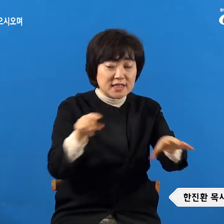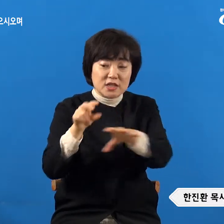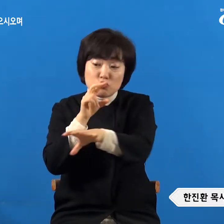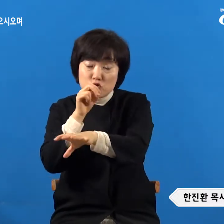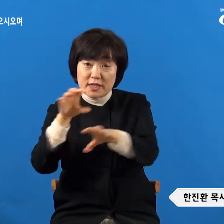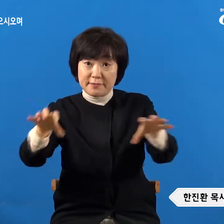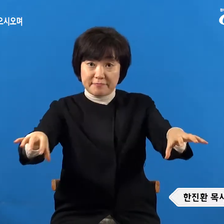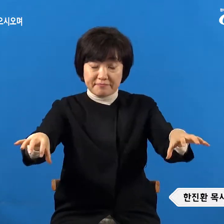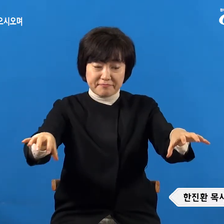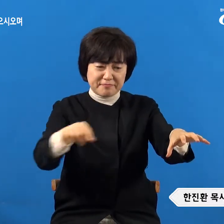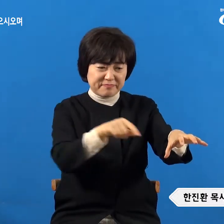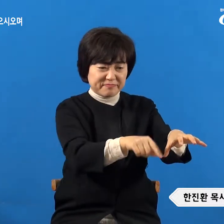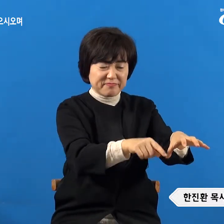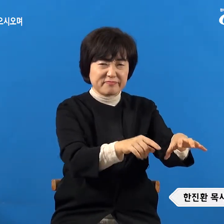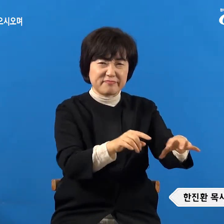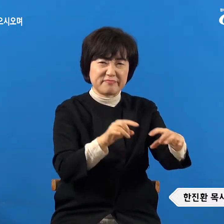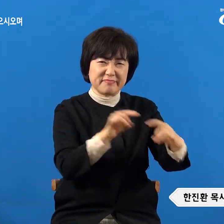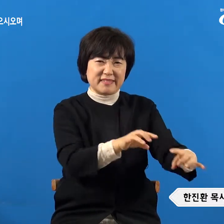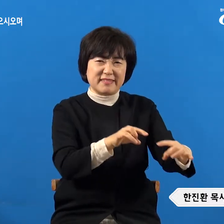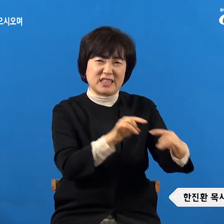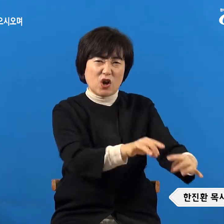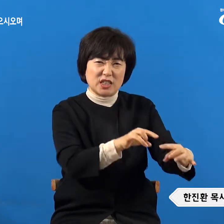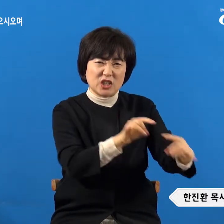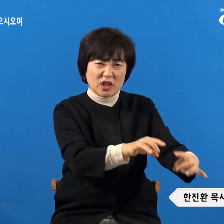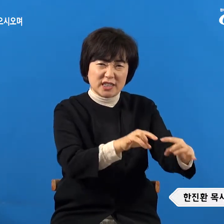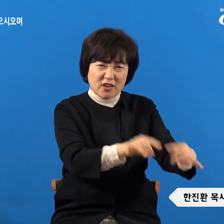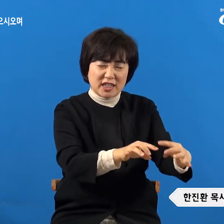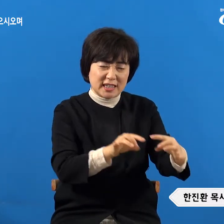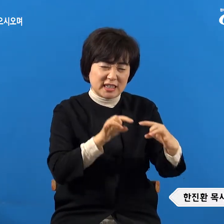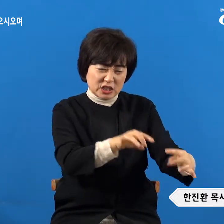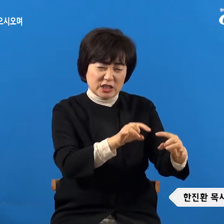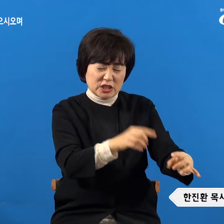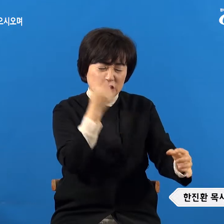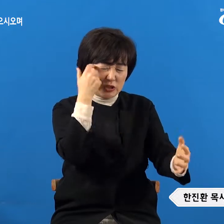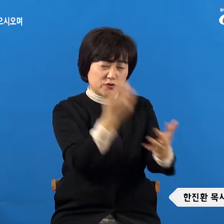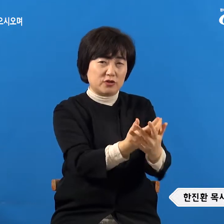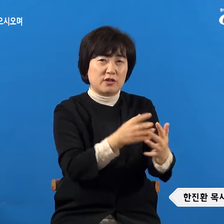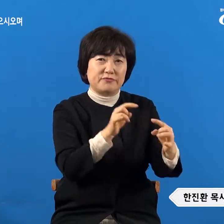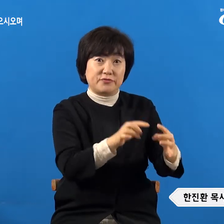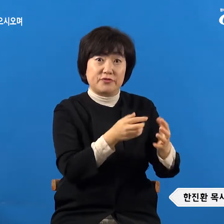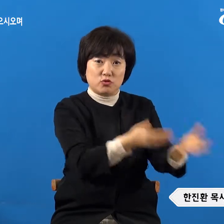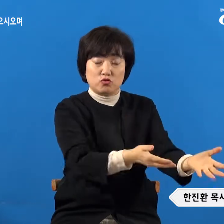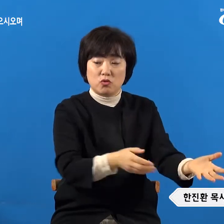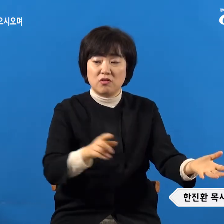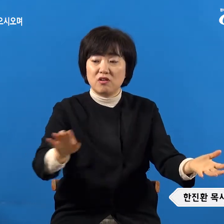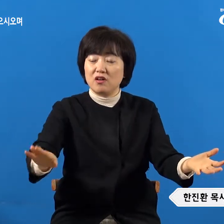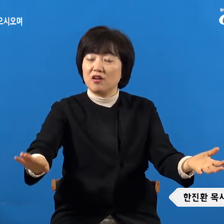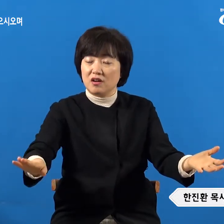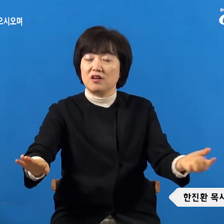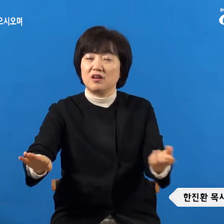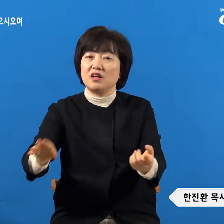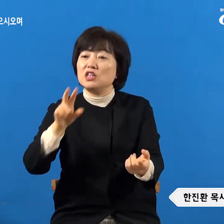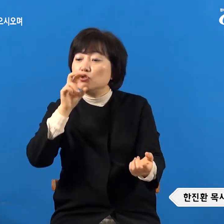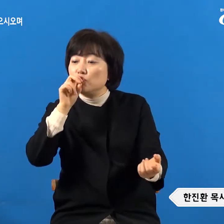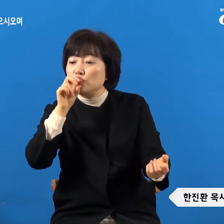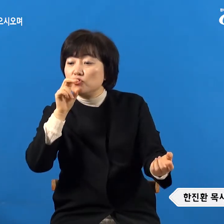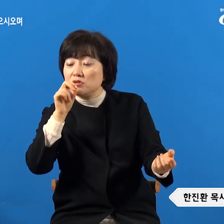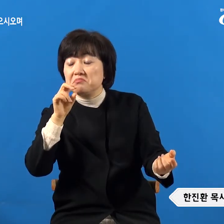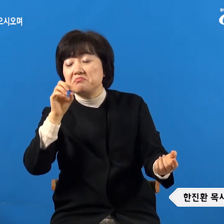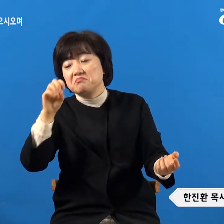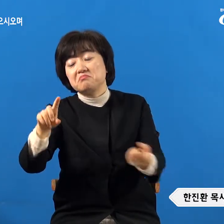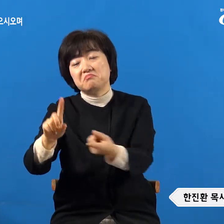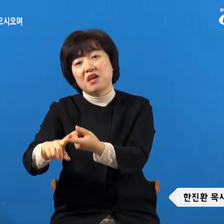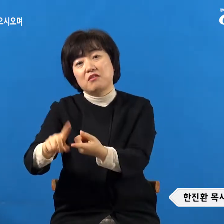유리상자에 있는 쥐들에게 전기 충격을 가했습니다. 그리고 다른 상자에 들어있는 쥐들은 그냥 그것을 보고